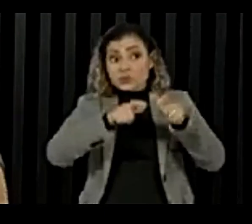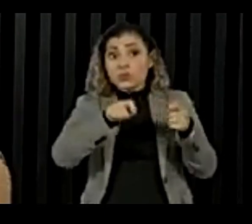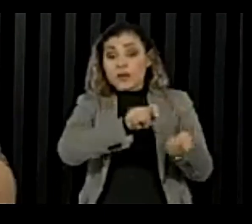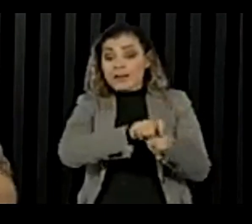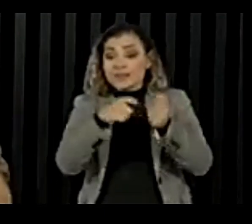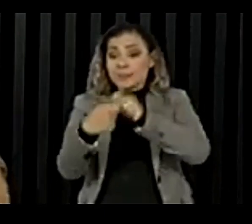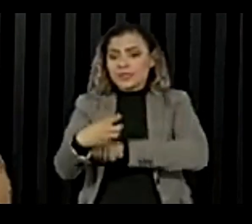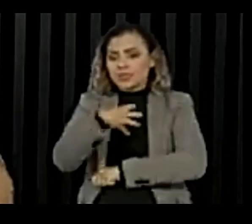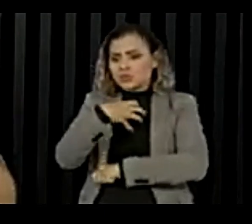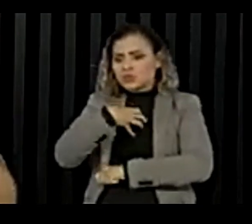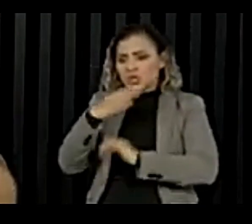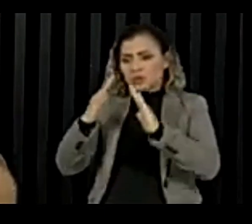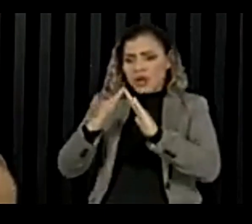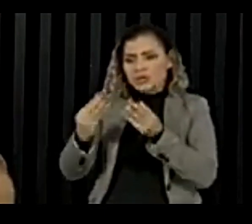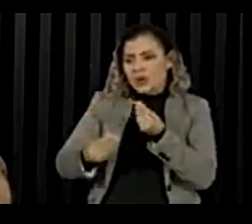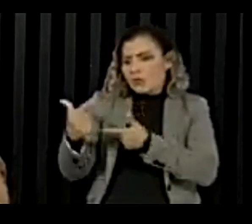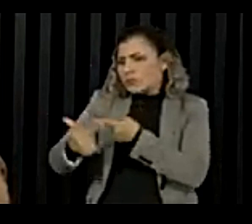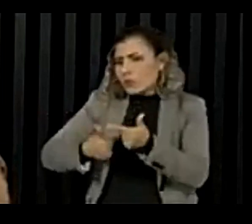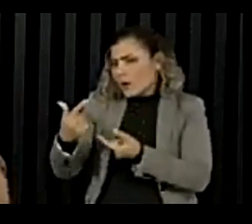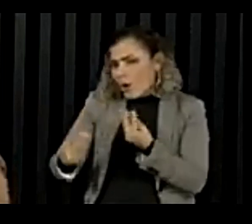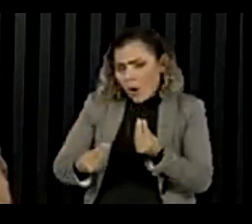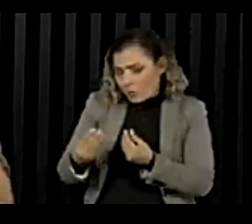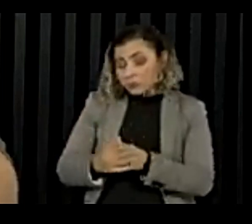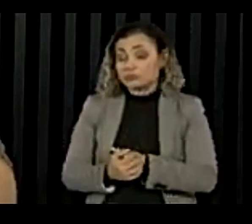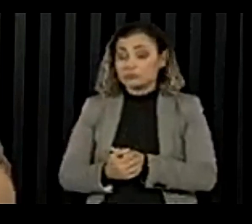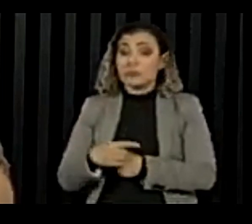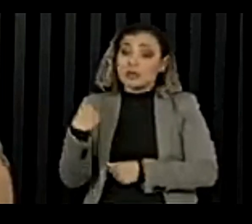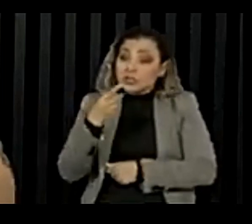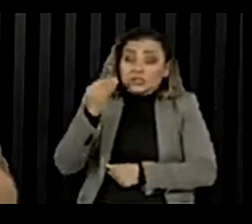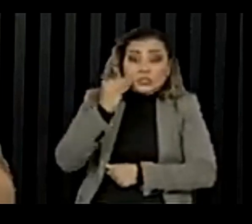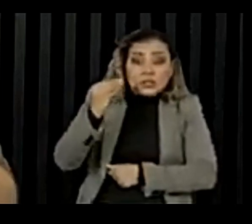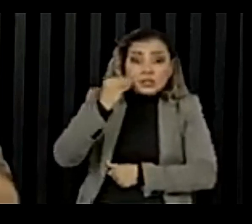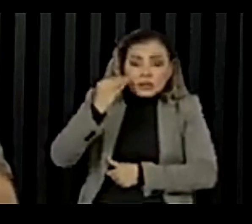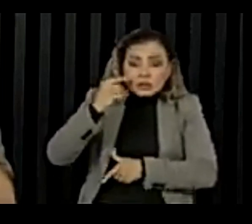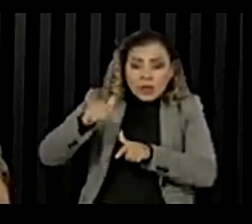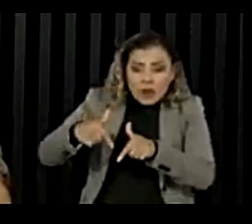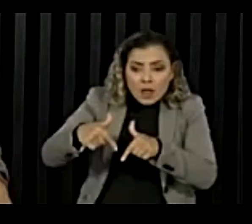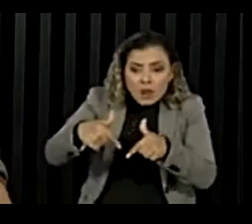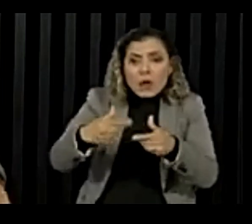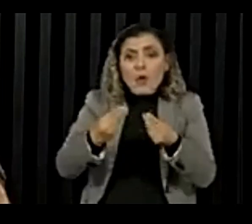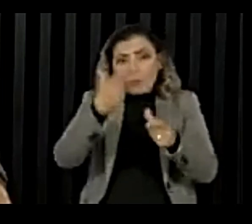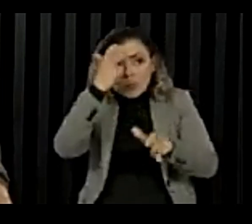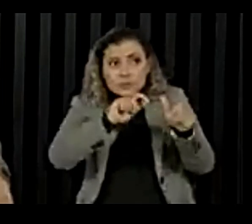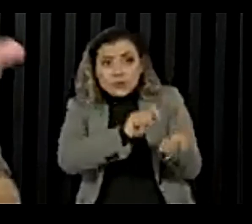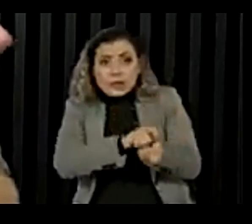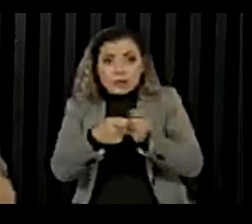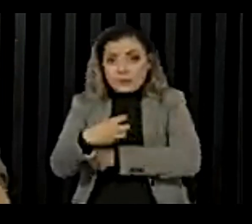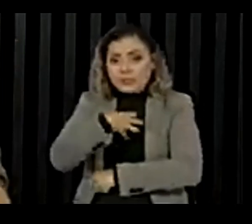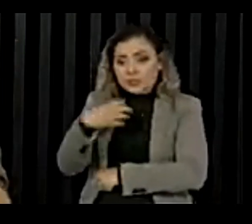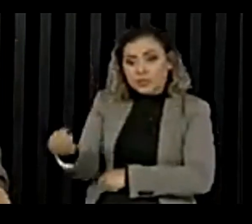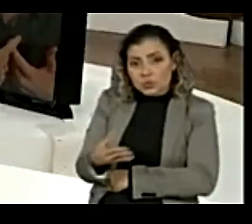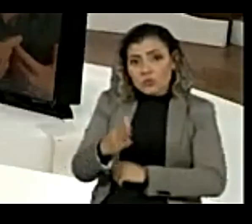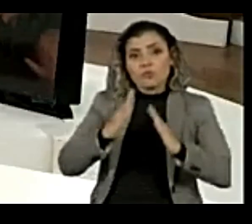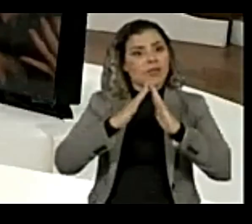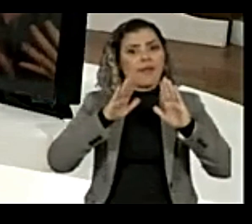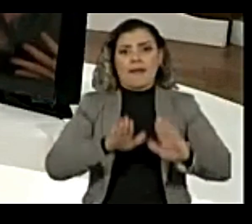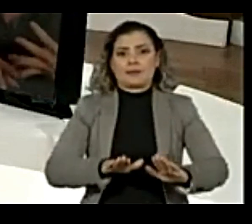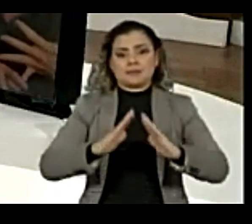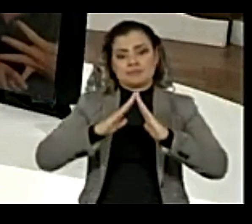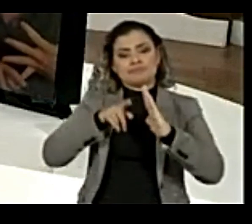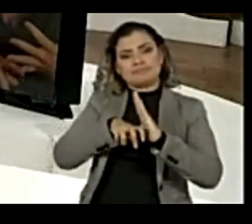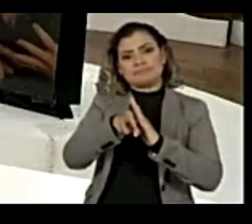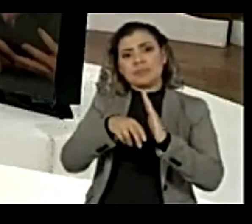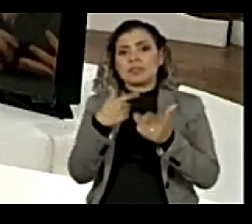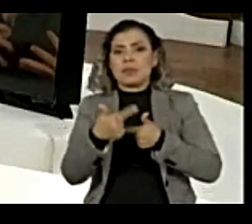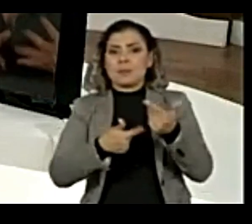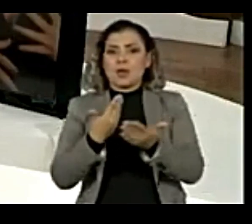office e tentando entender como que isso funciona, né? A gente está tentando enxergar como que as pessoas se adaptam a essa questão de não sair de dentro de casa para trabalhar e para